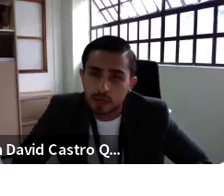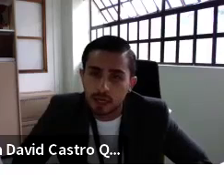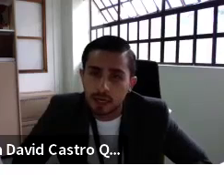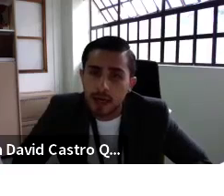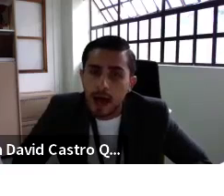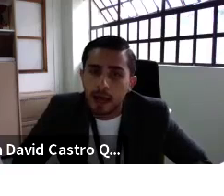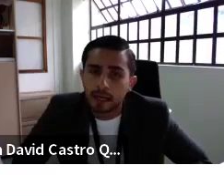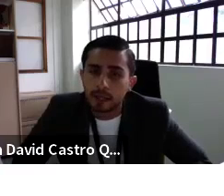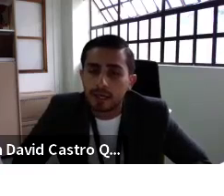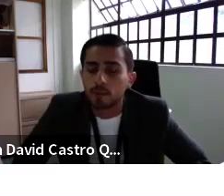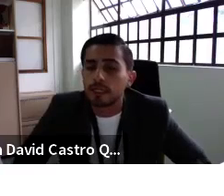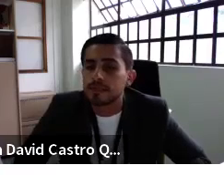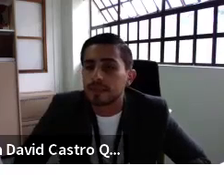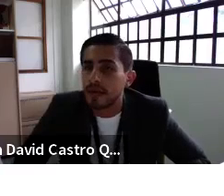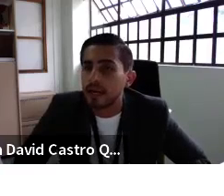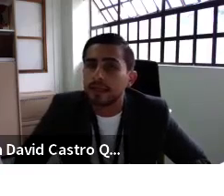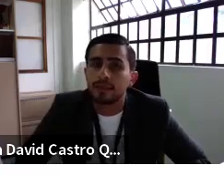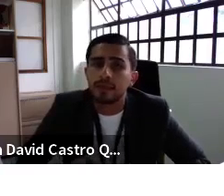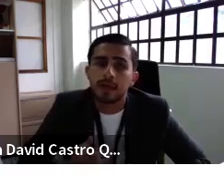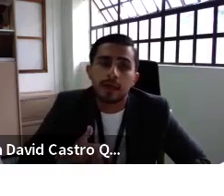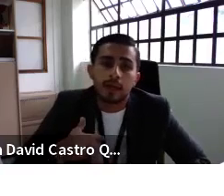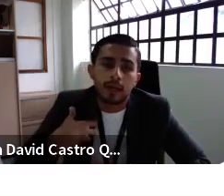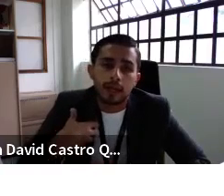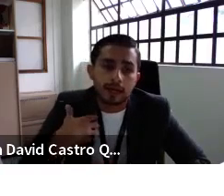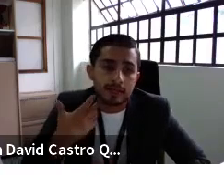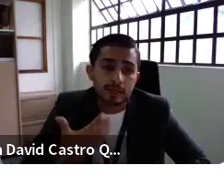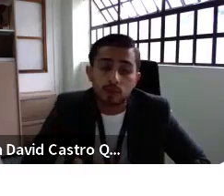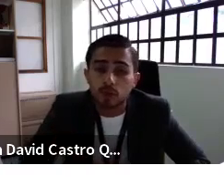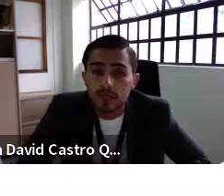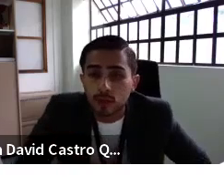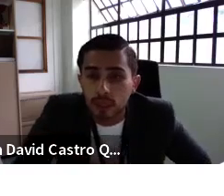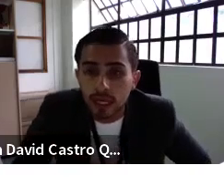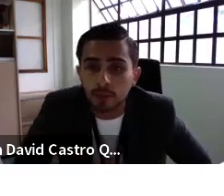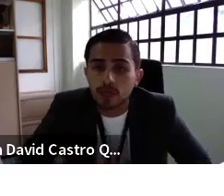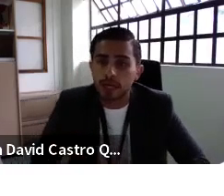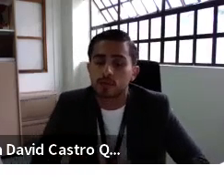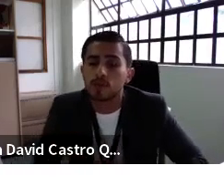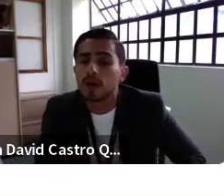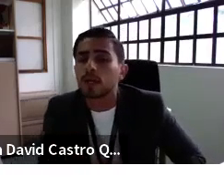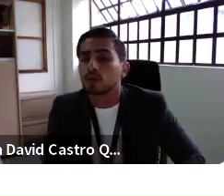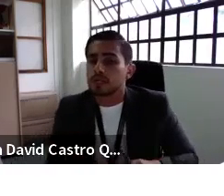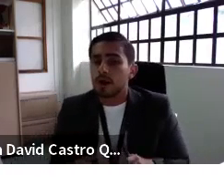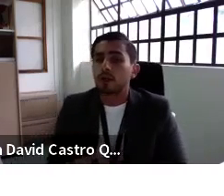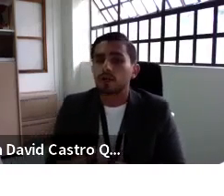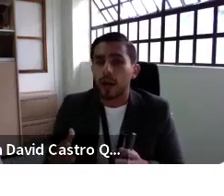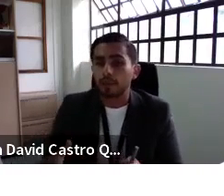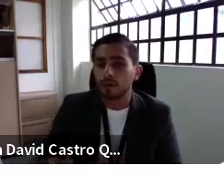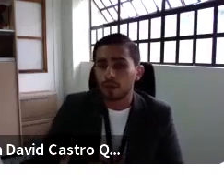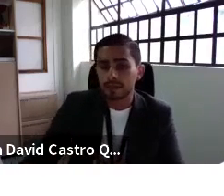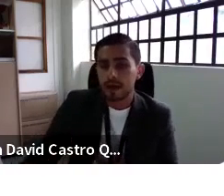a nivel, digamos, ministerial y desde las instituciones que nos dedicamos a esto, entonces se va abriendo camino esa